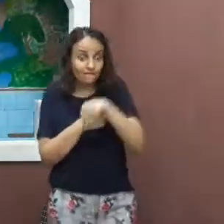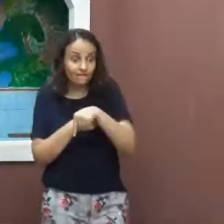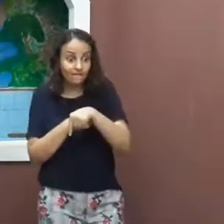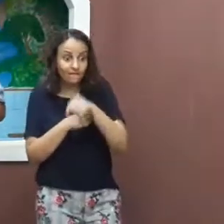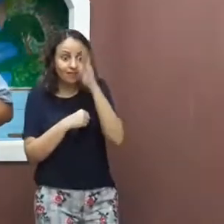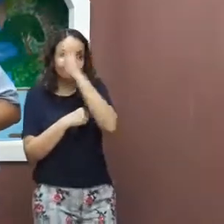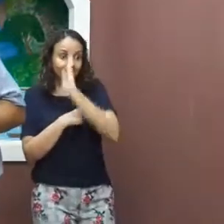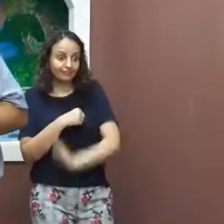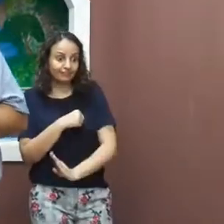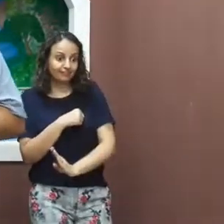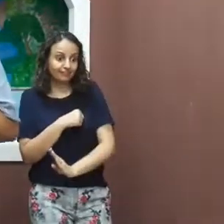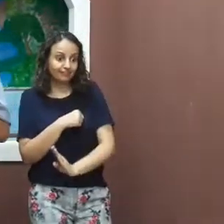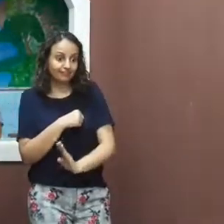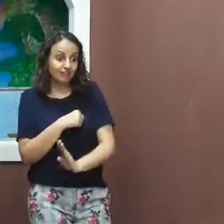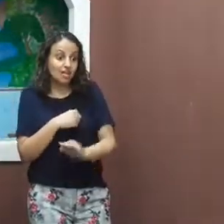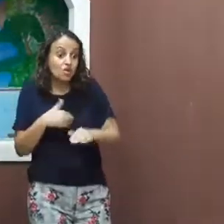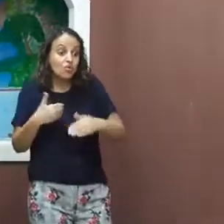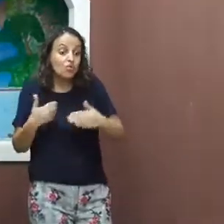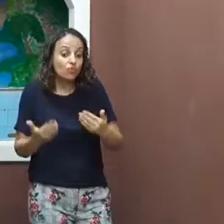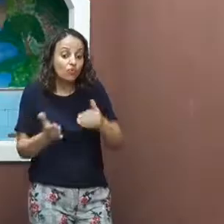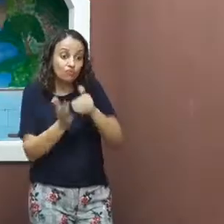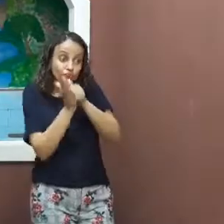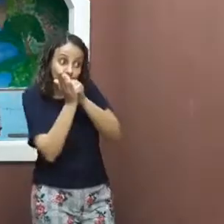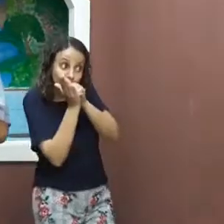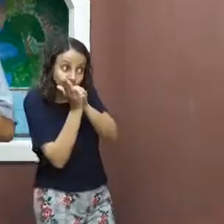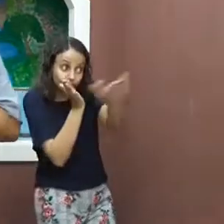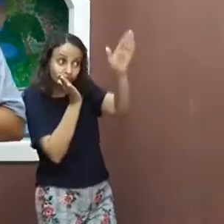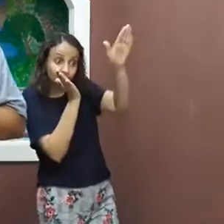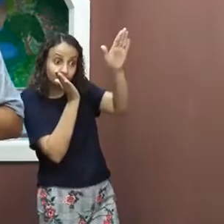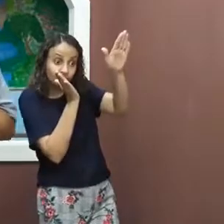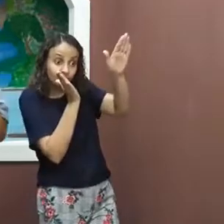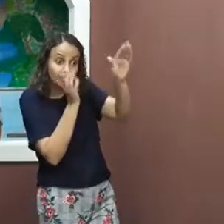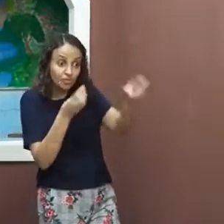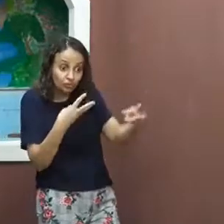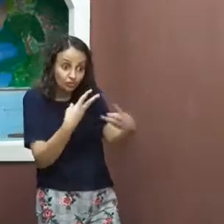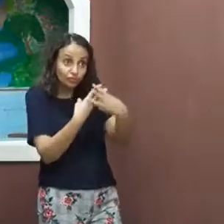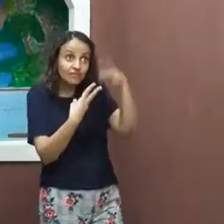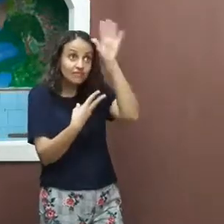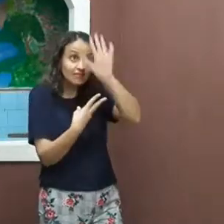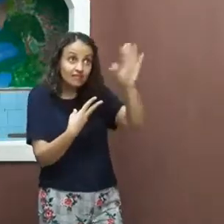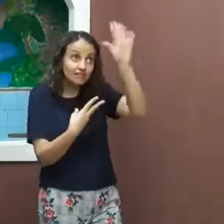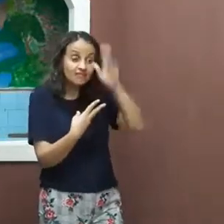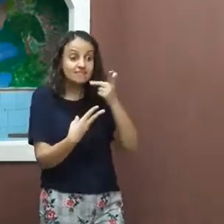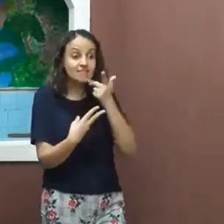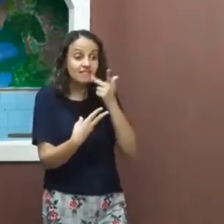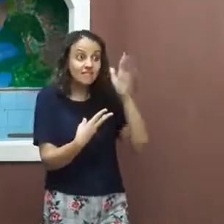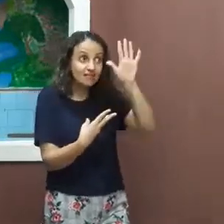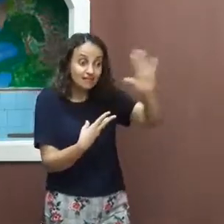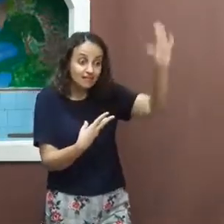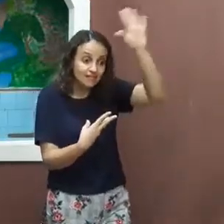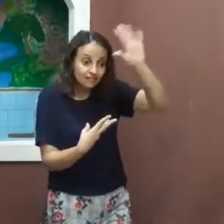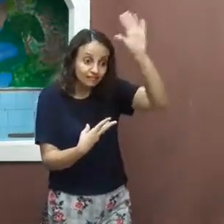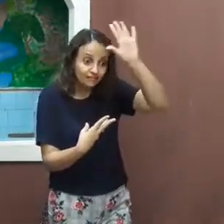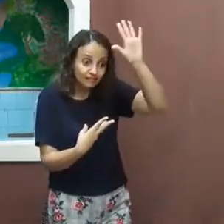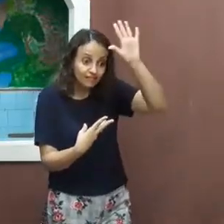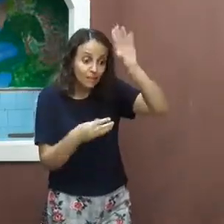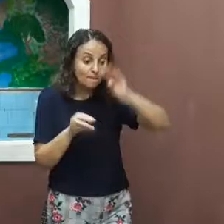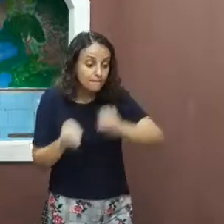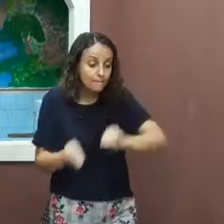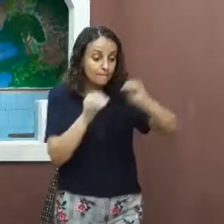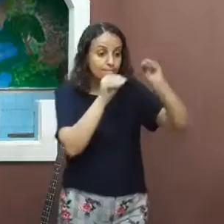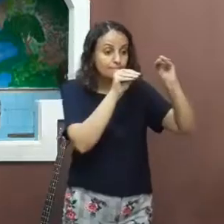E quando eles foram expulsos daqui, sabe para onde foi os judeus nordestinos? Foram para Nova